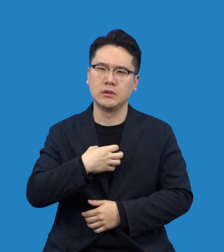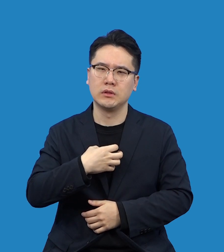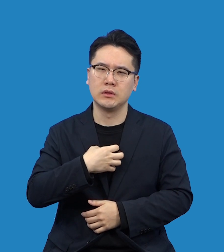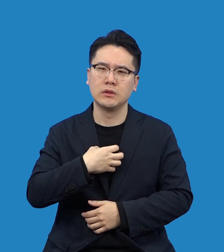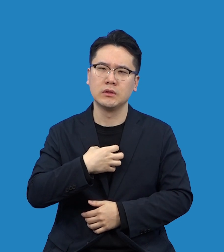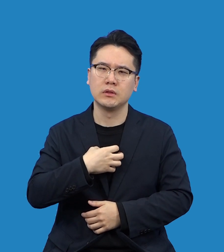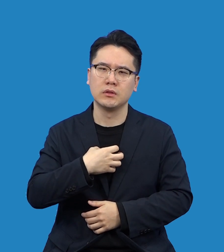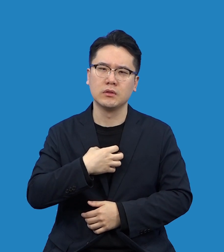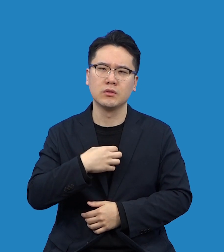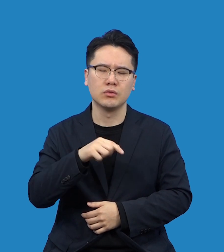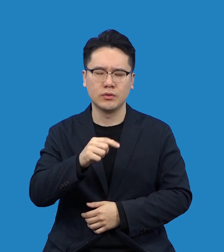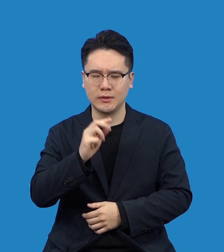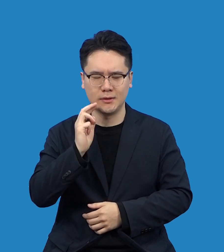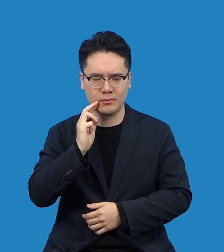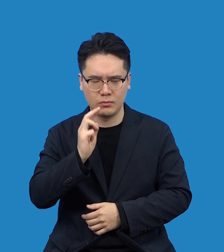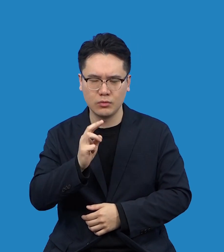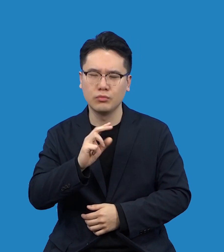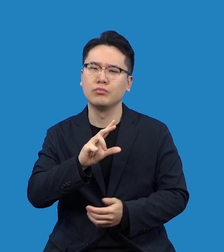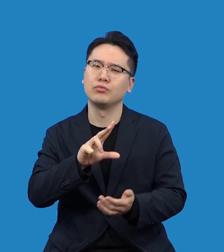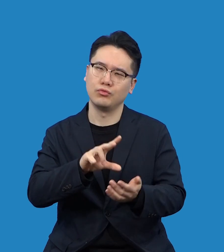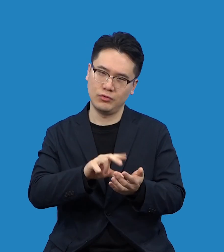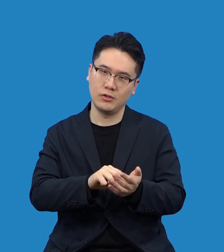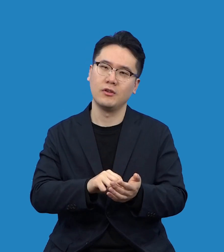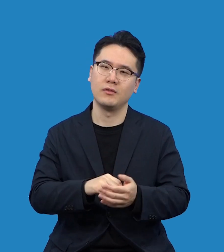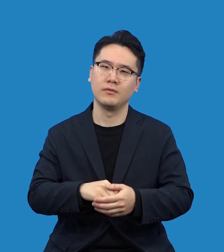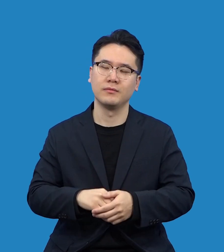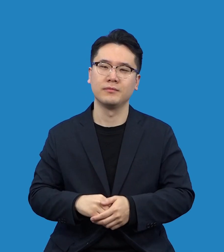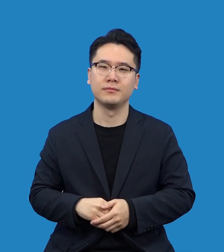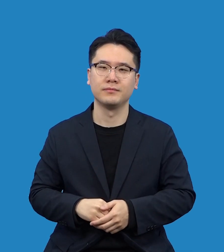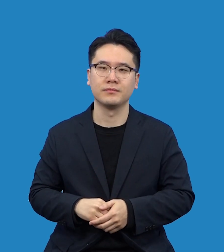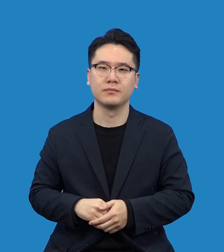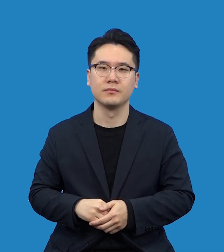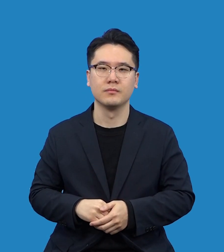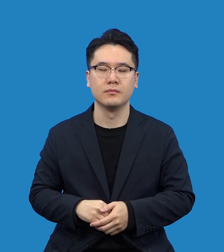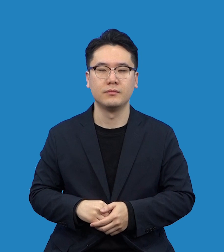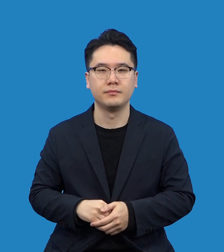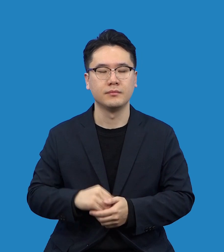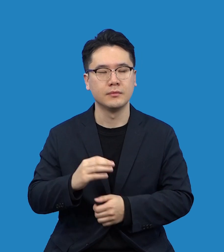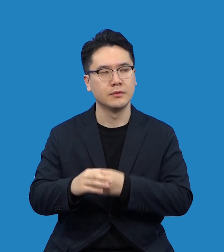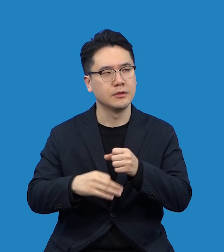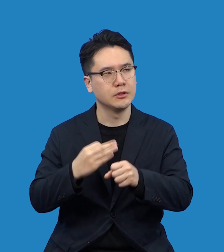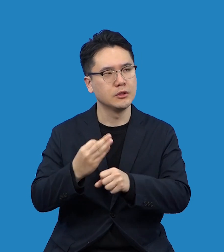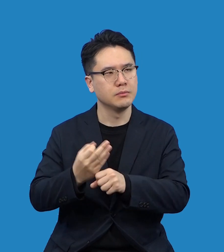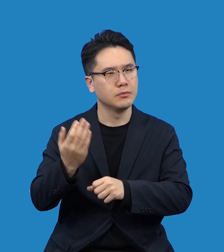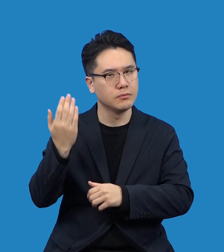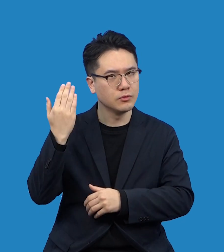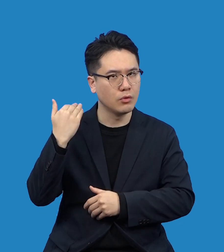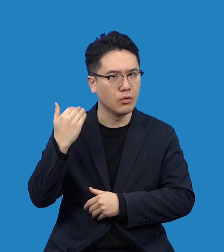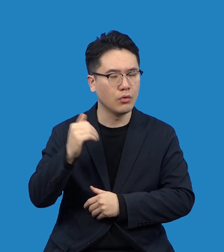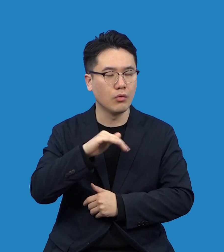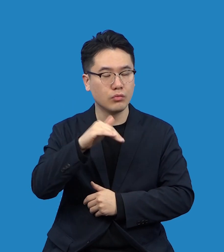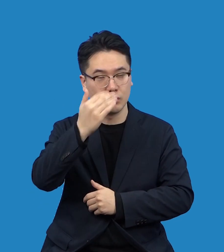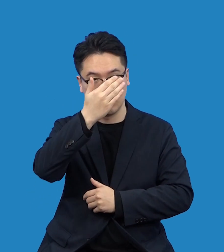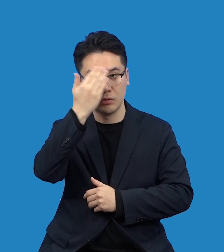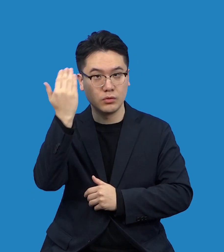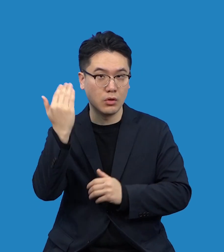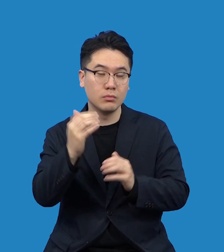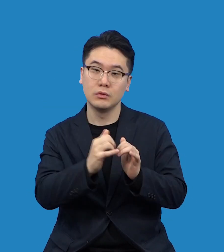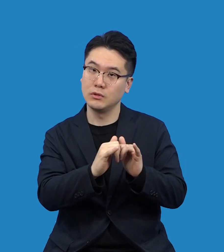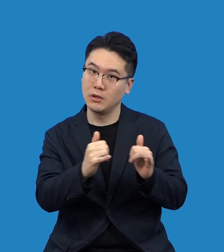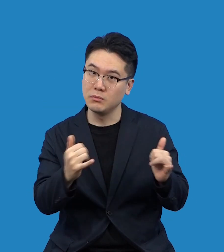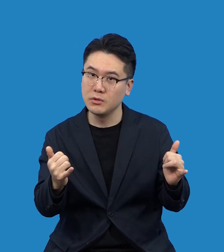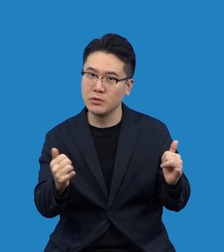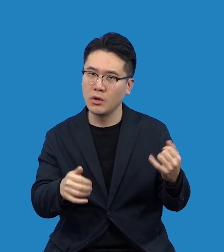이 과제가 됐지 않습니까? 10여 년 전부터 우리나라 젊은이들은 결혼 문제를